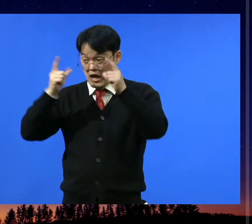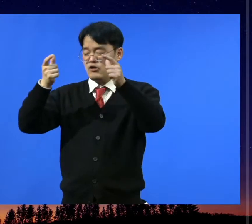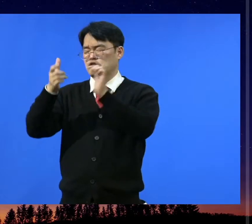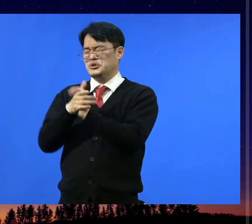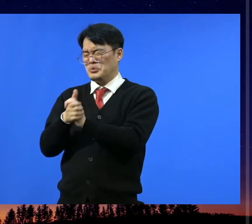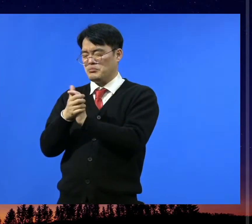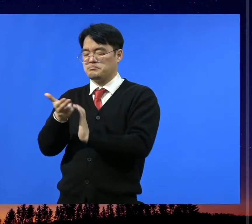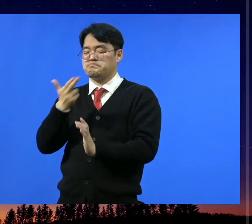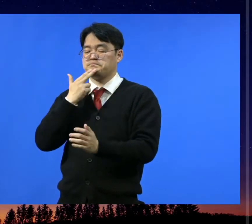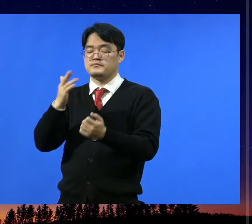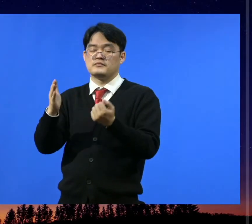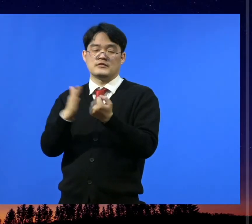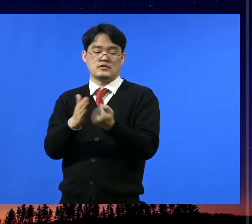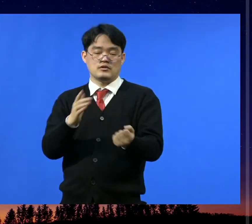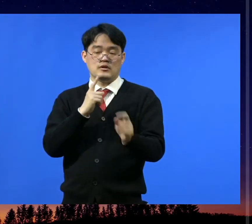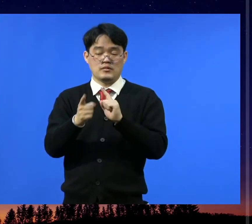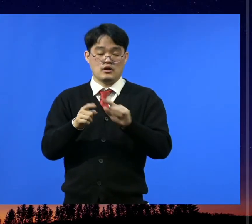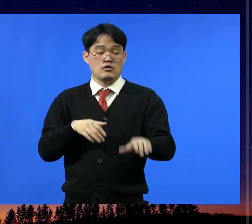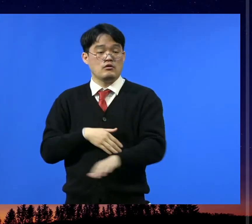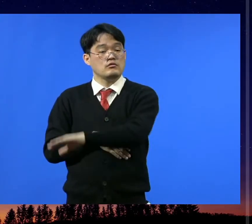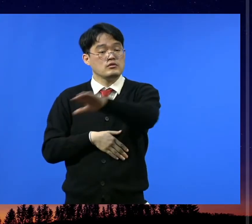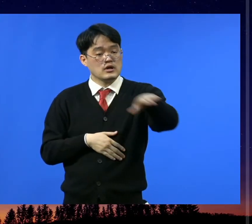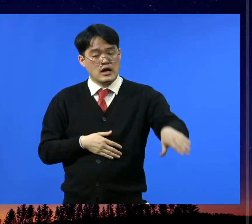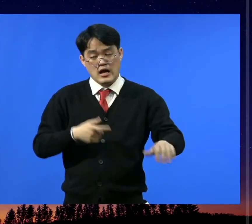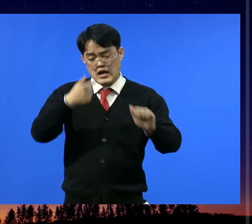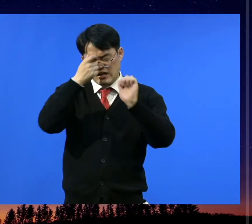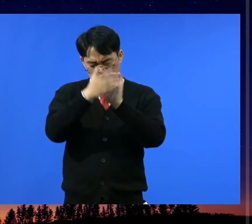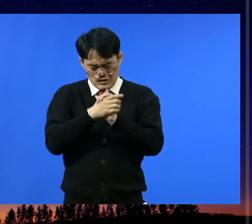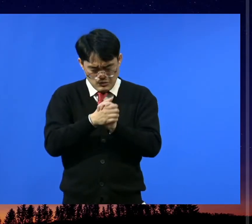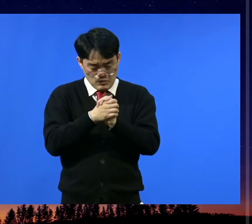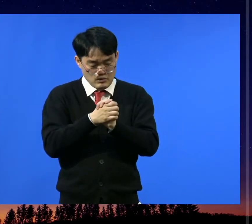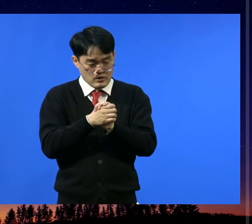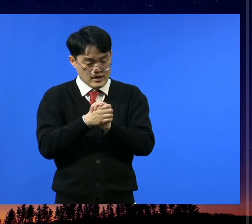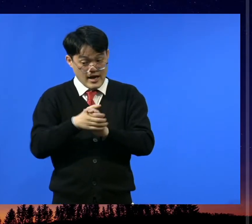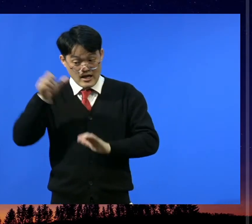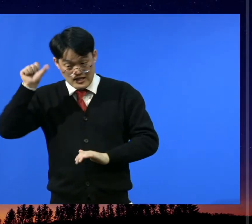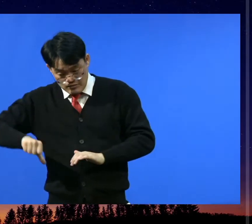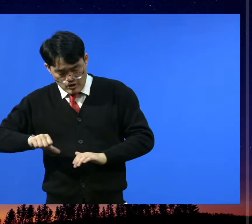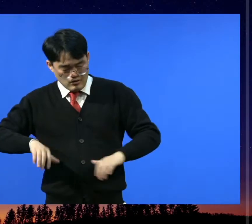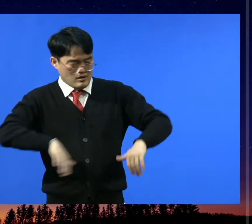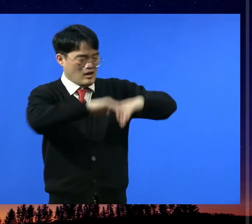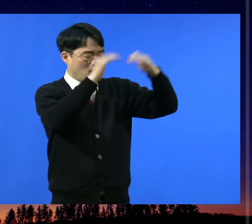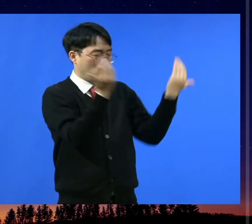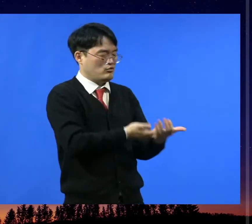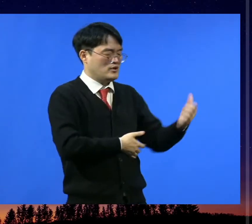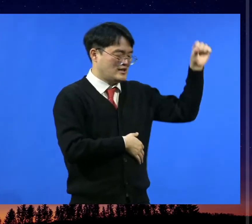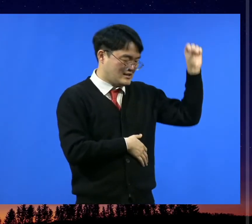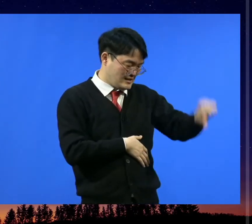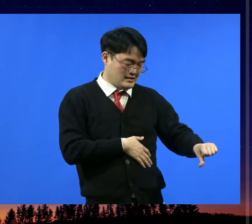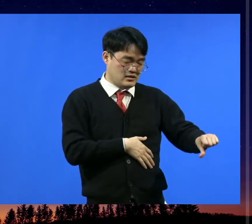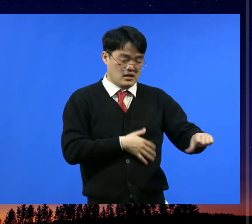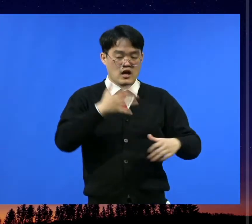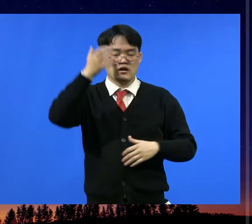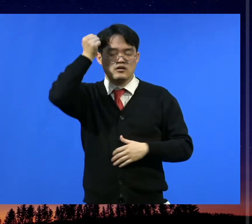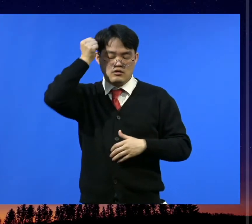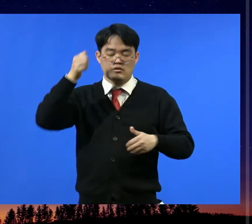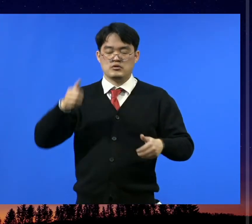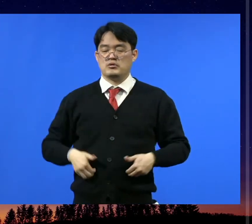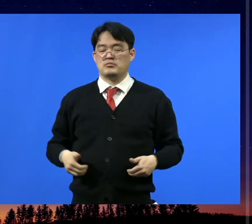오늘 우리가 기도에 밀리면 모든 게 밀린다, 그죠? 이걸 기억해야 됩니다. 근데 여러분,